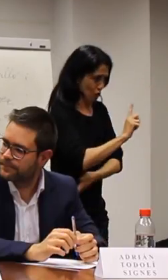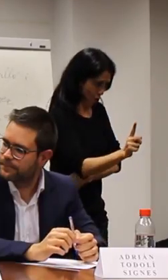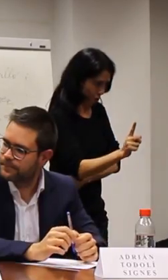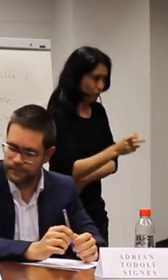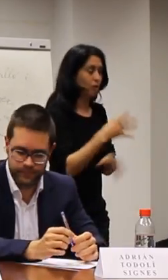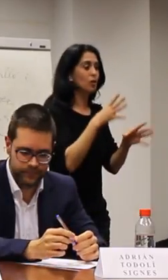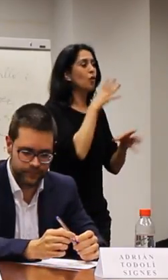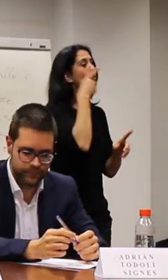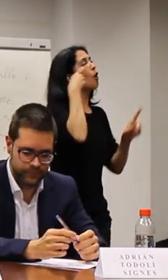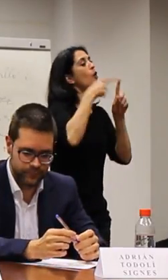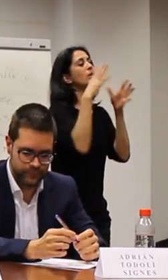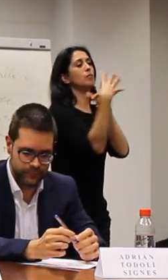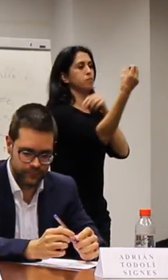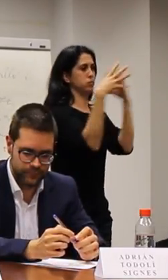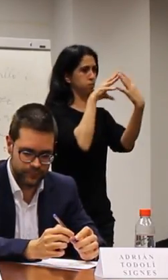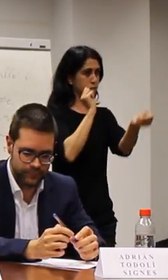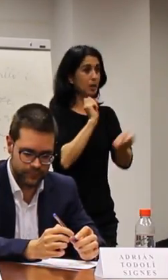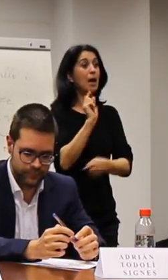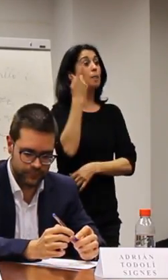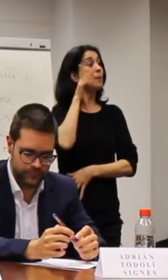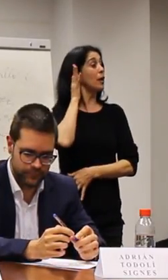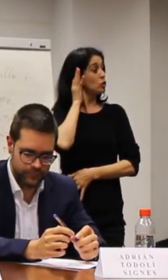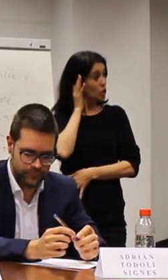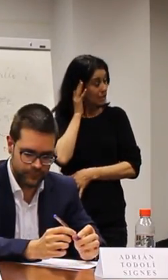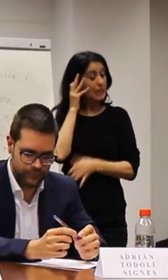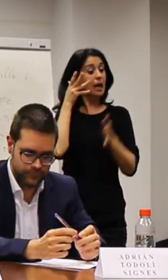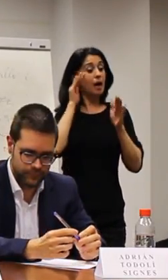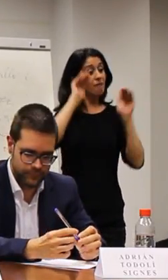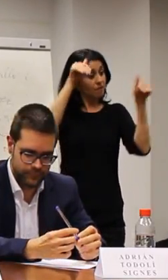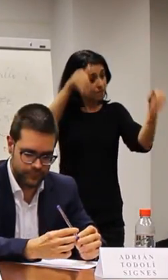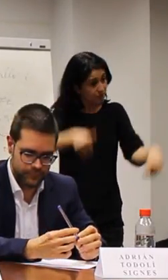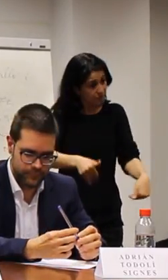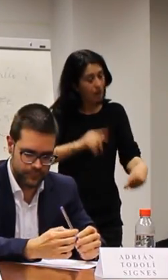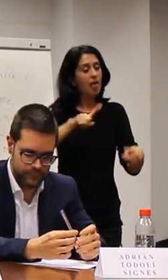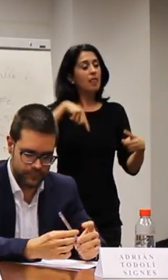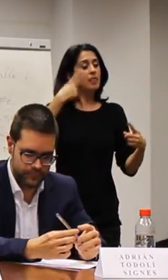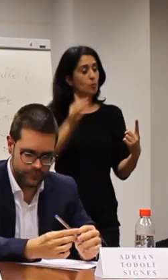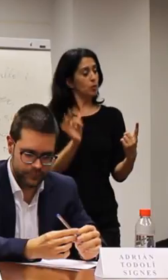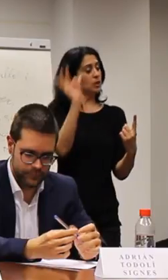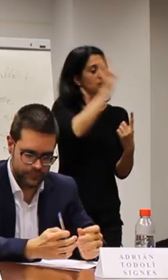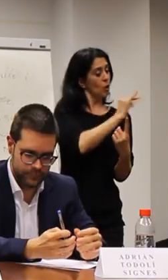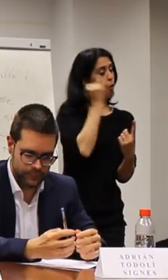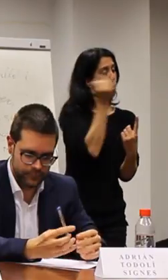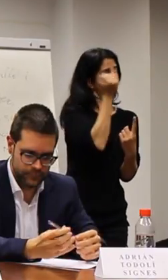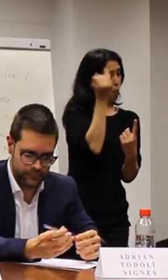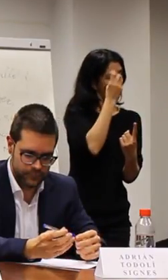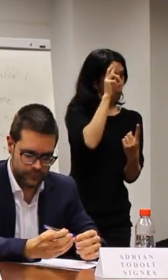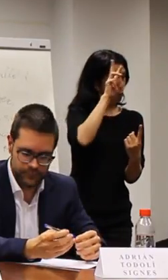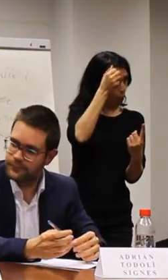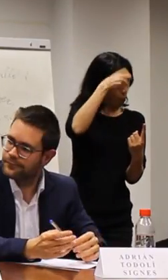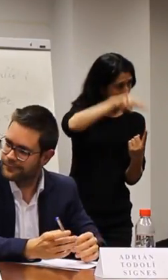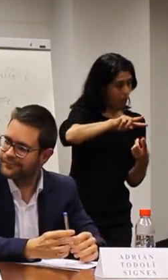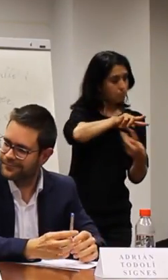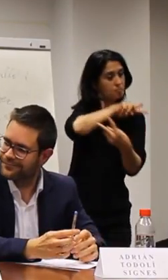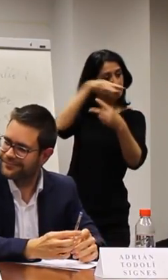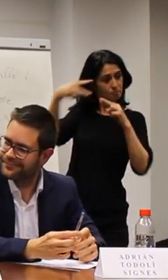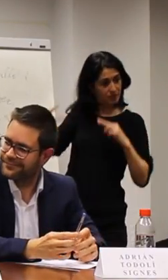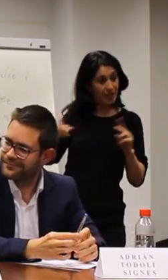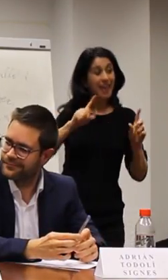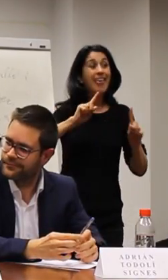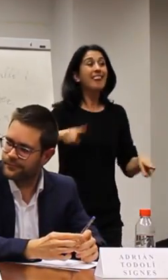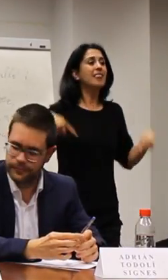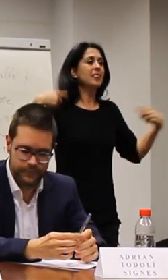consideráis, por ordenar un poco, que termine la compañera, vale. Le damos a Juan luego por si quiere algún matiz, porque están en el turno de réplica,